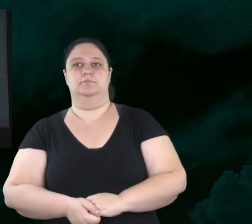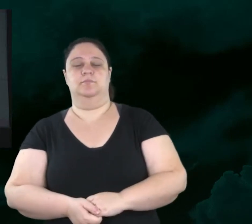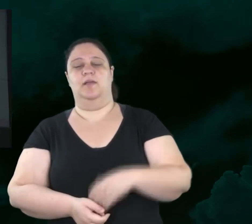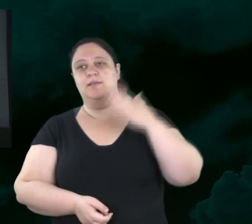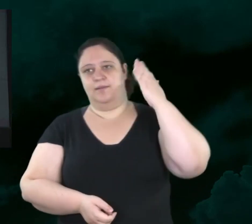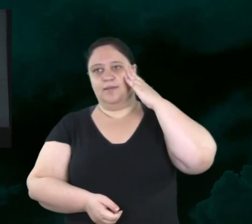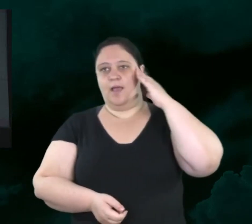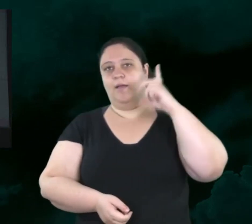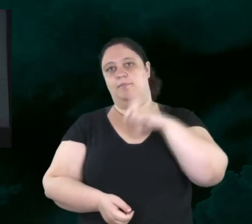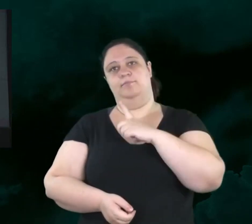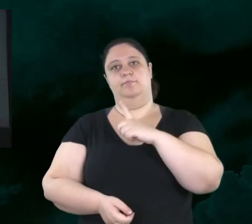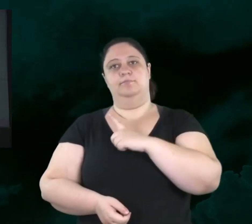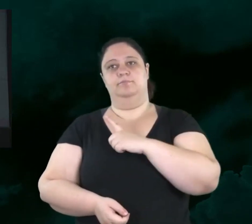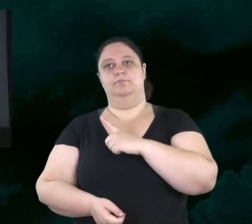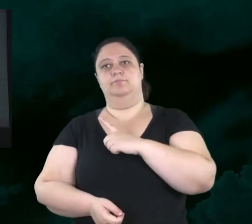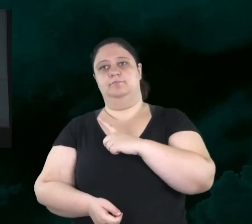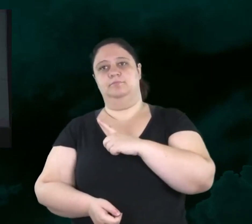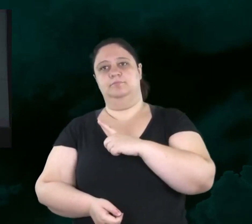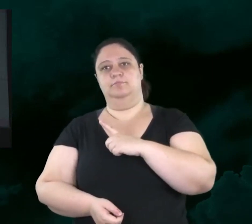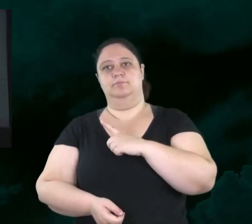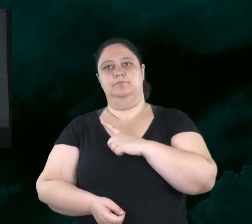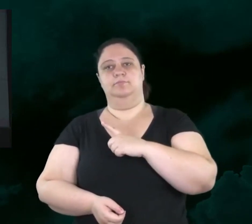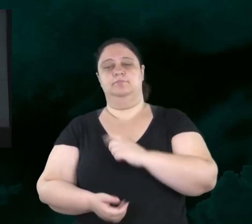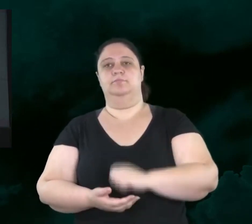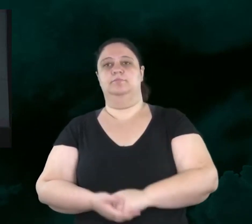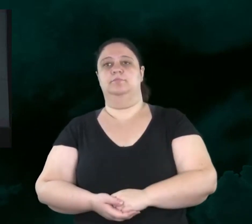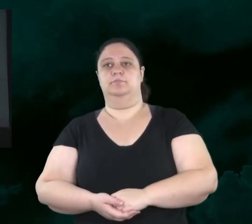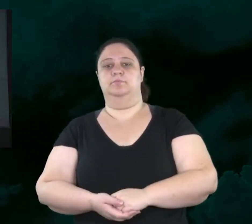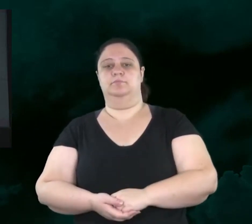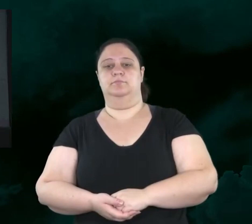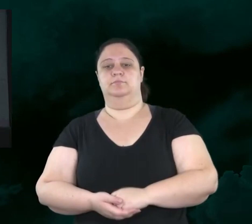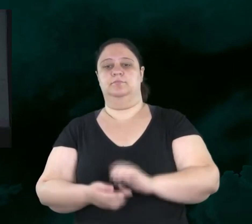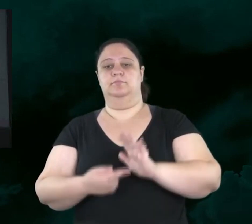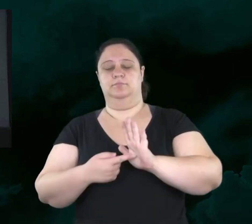realidade, né, uma realidade, está aqui, né,